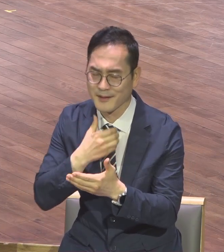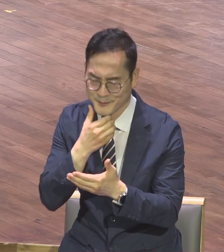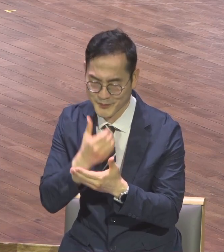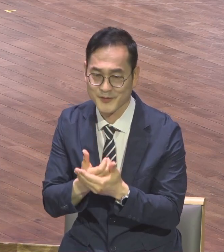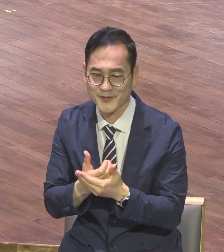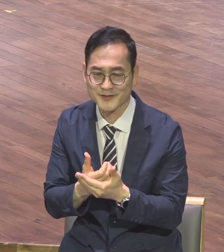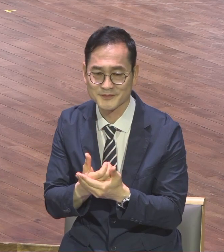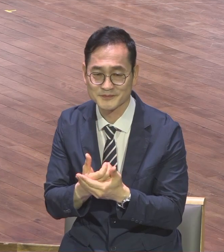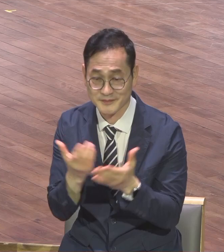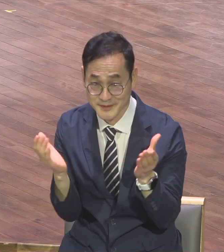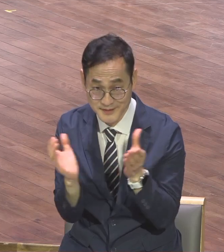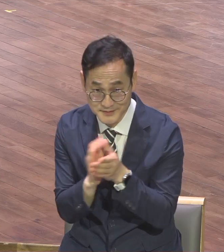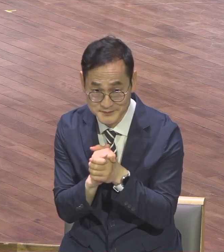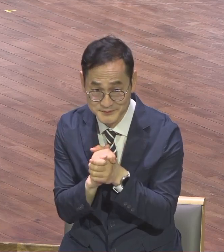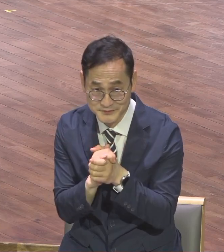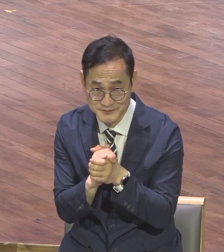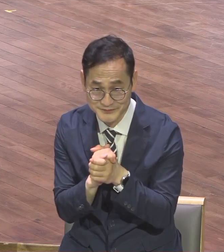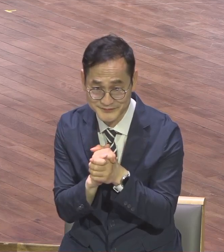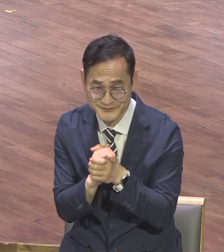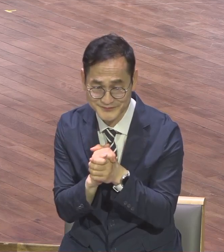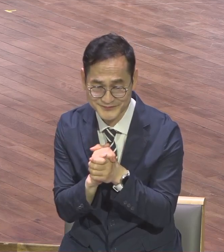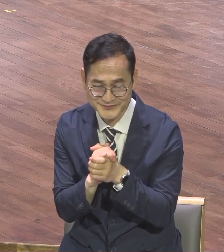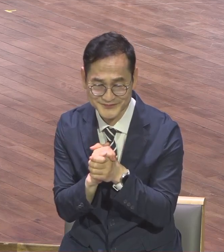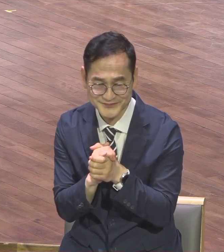네. 아, 부삼을 나면